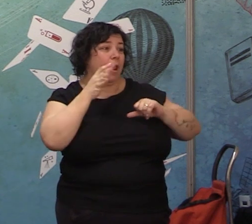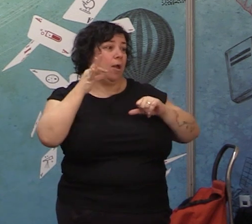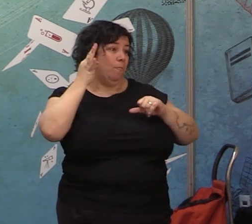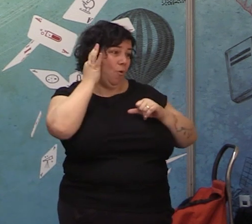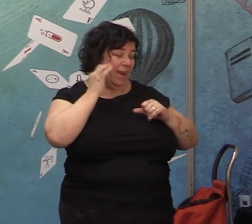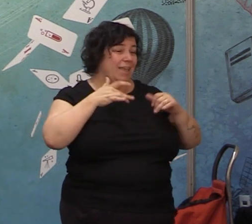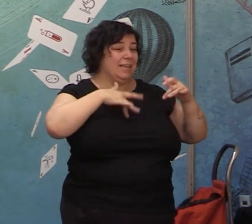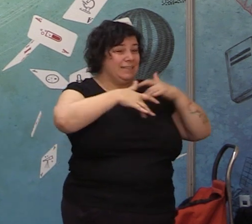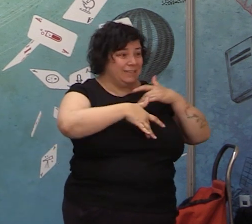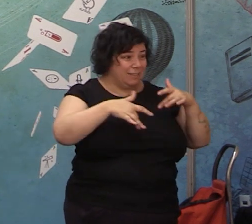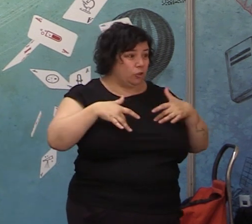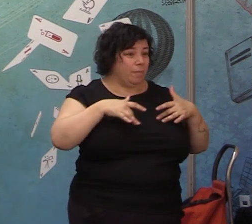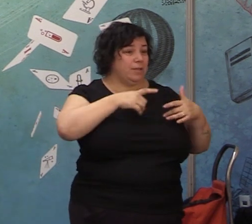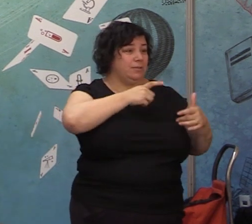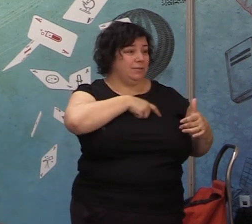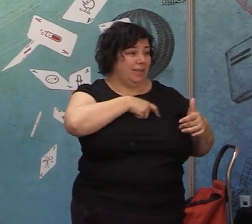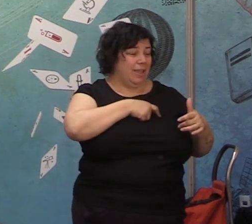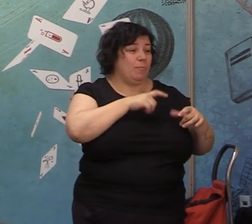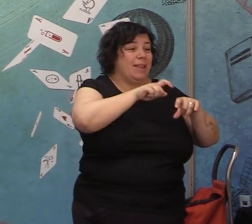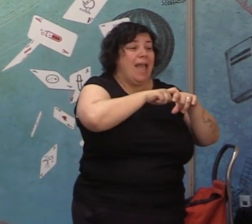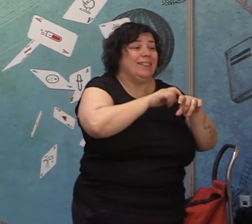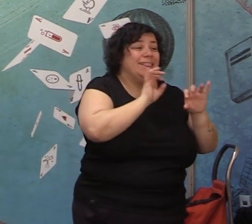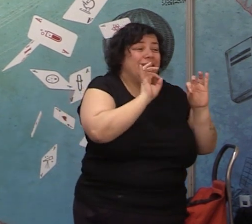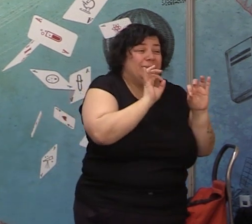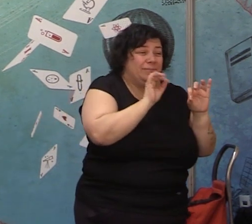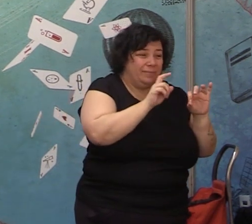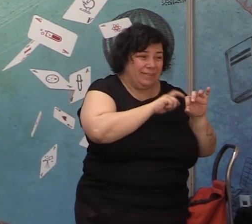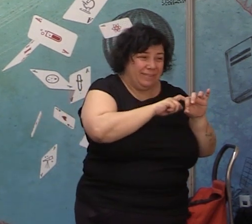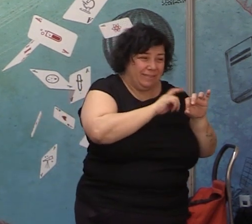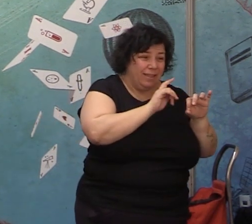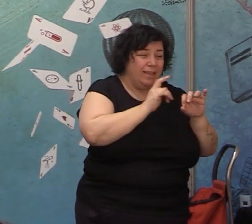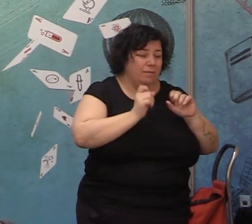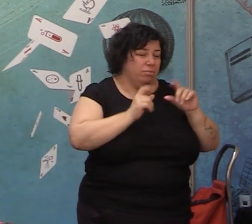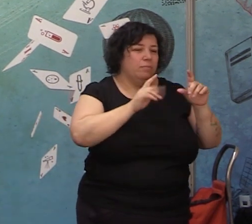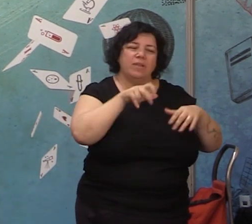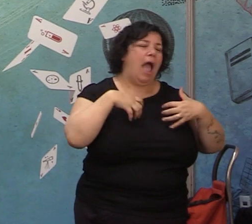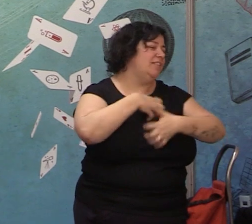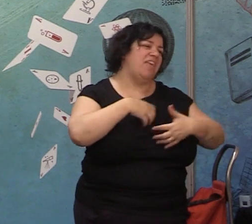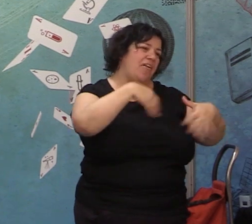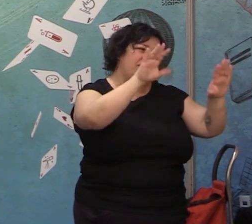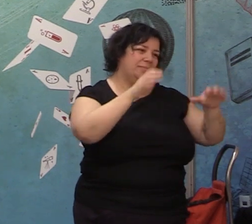llegamos con síntomas atípicos y es ansiedad.